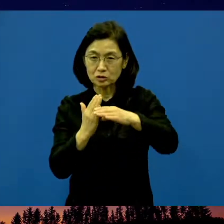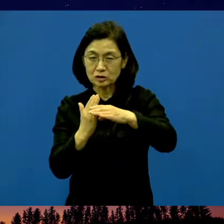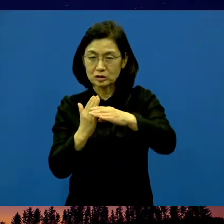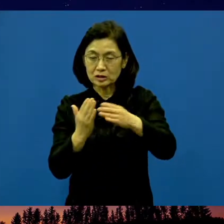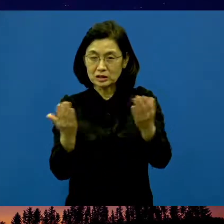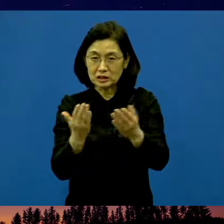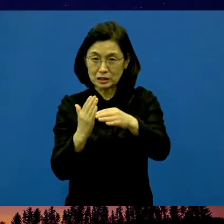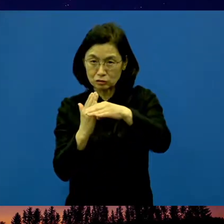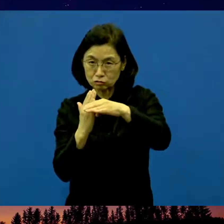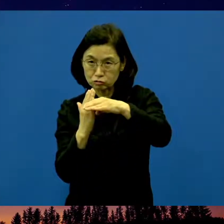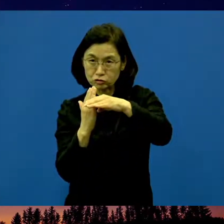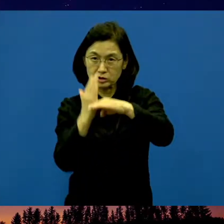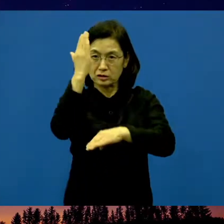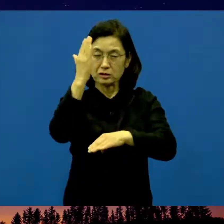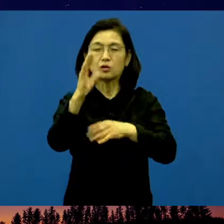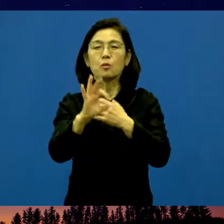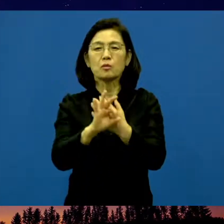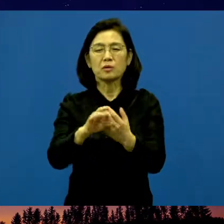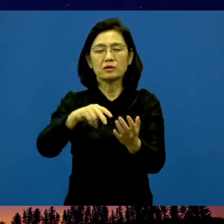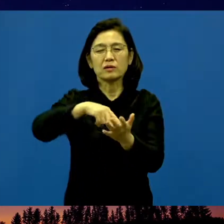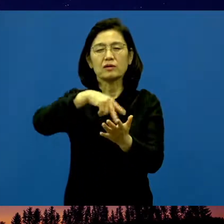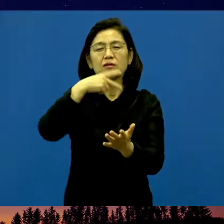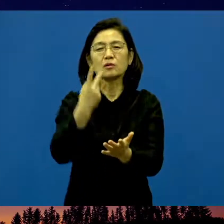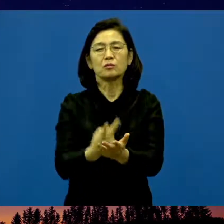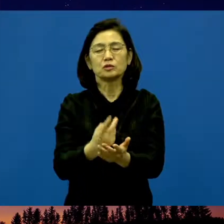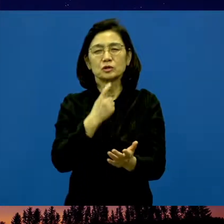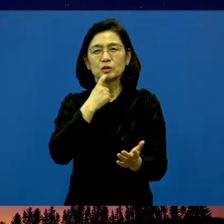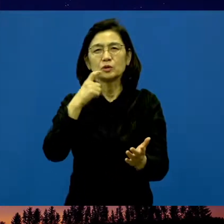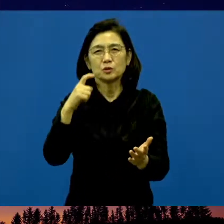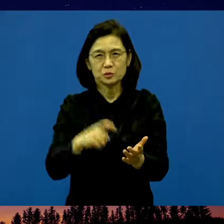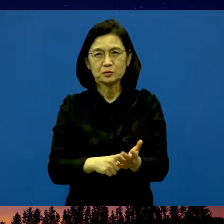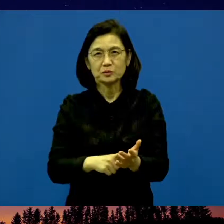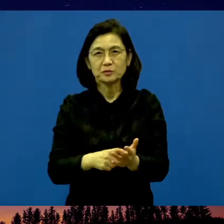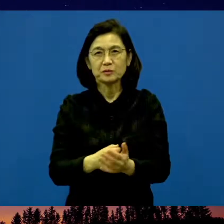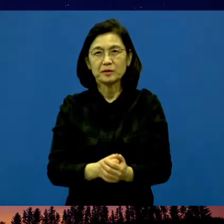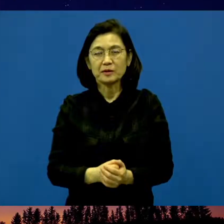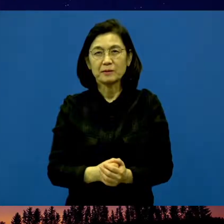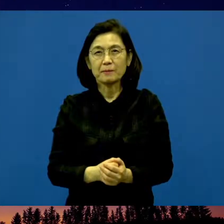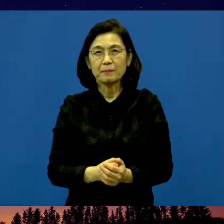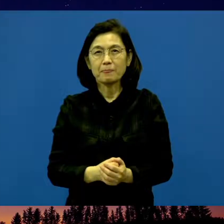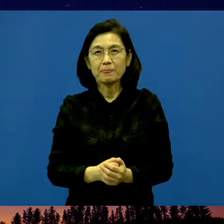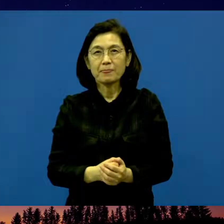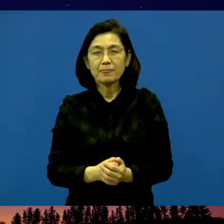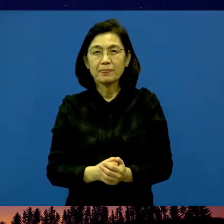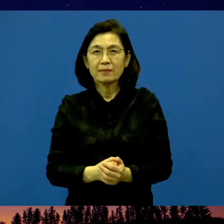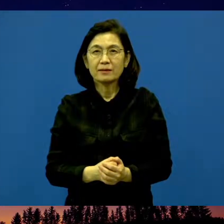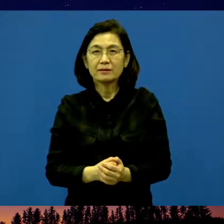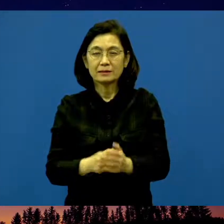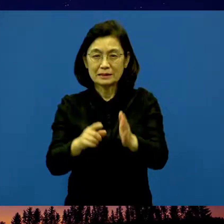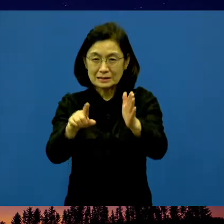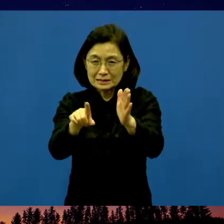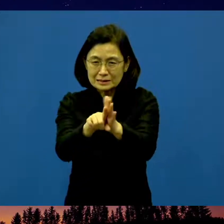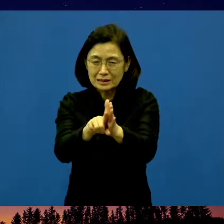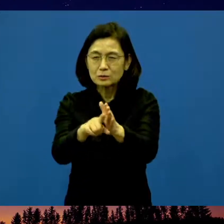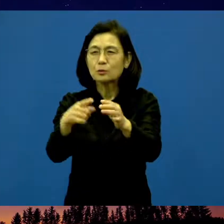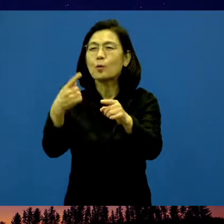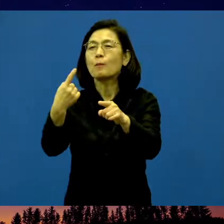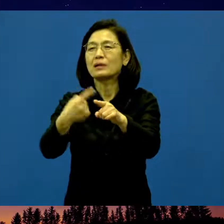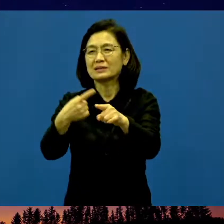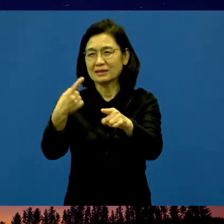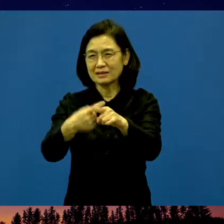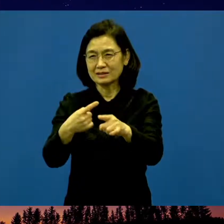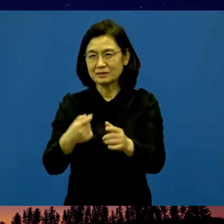것입니다. 그래서 어린아이의 때가 아무리 좋아도 자라나야 합니다. 신자도 마찬가지입니다. 신앙의 초기에는 먼저